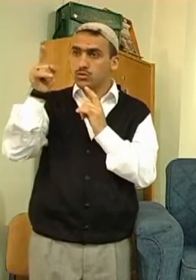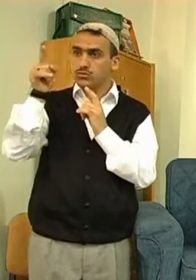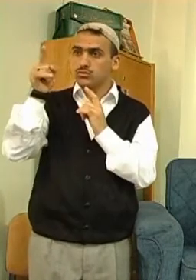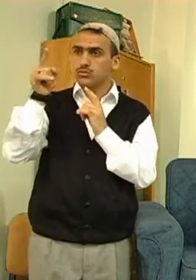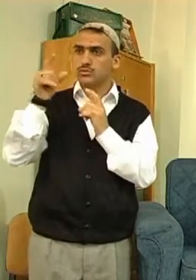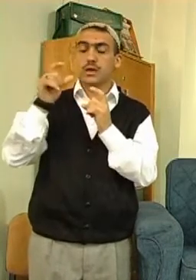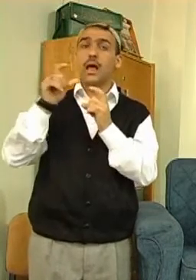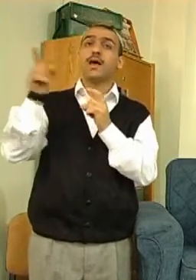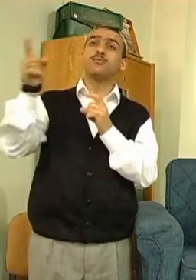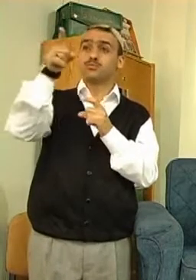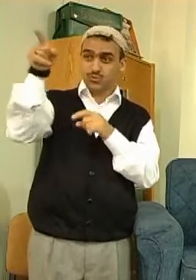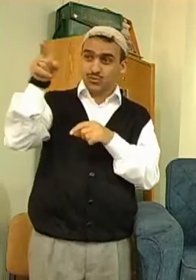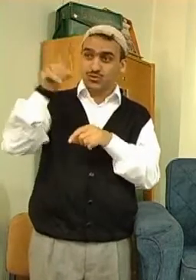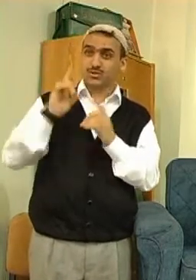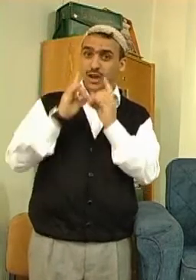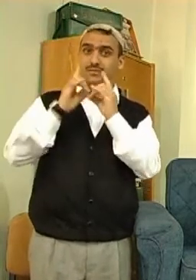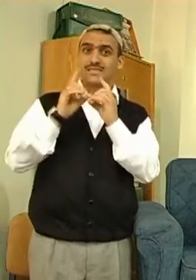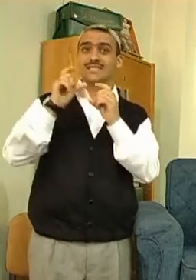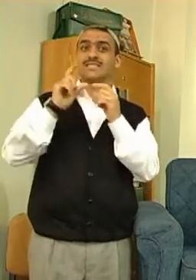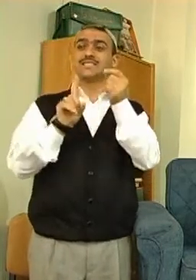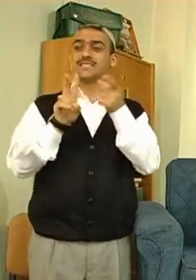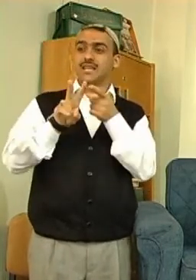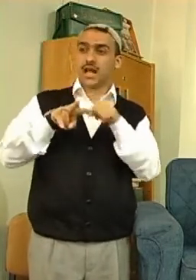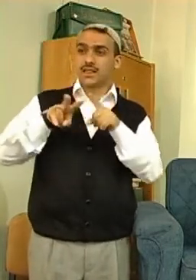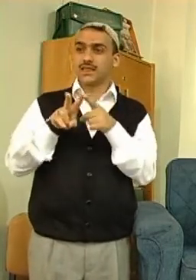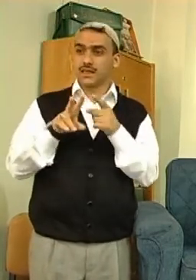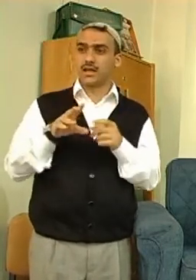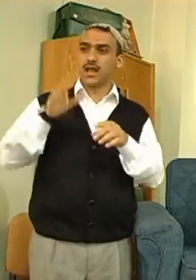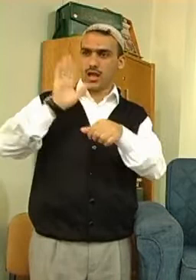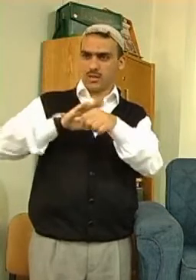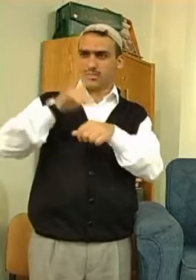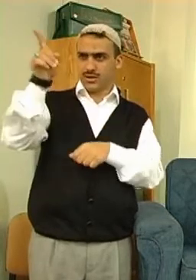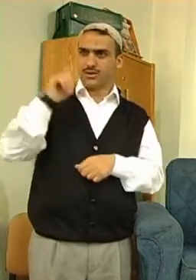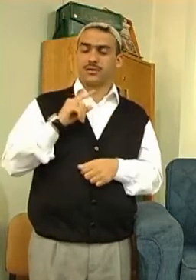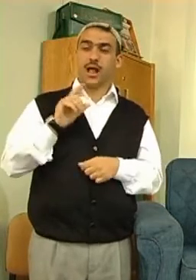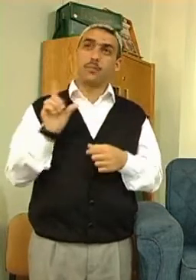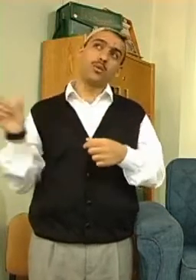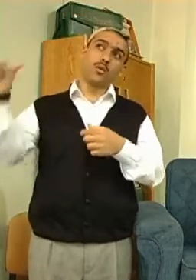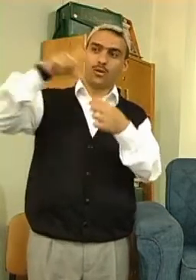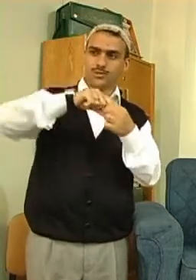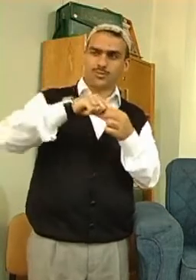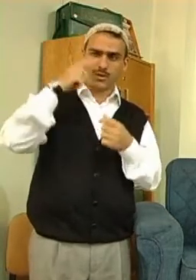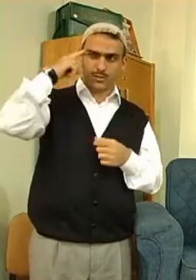oluyor. Şimdi insan diyor ki ben Allah'ın kuluyum. İşte buna intisap deniyor. Kendini Allah'a nispet ediyor.